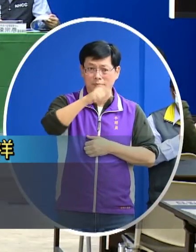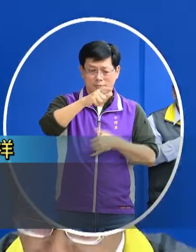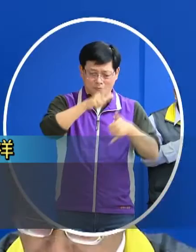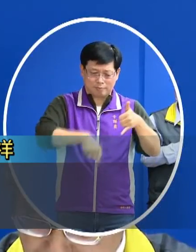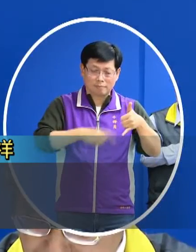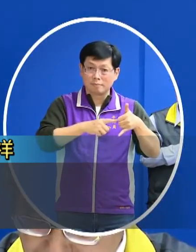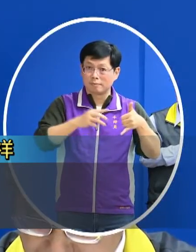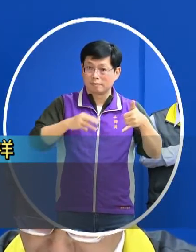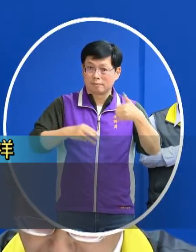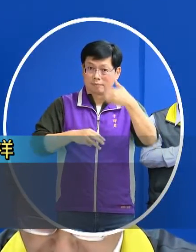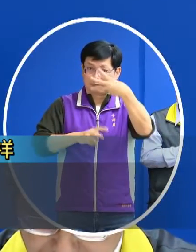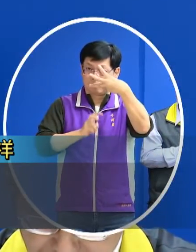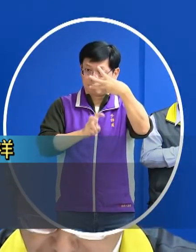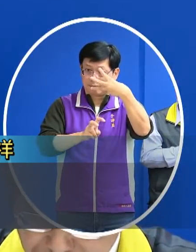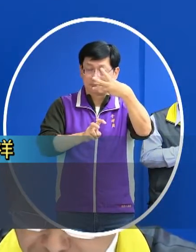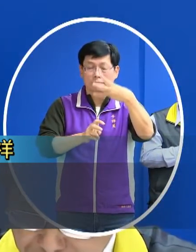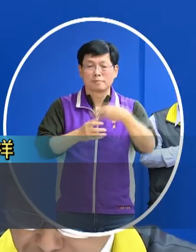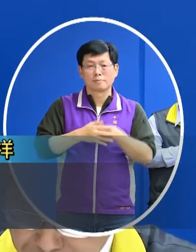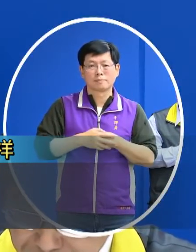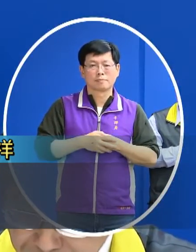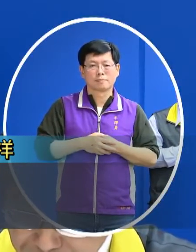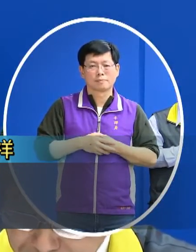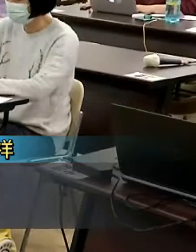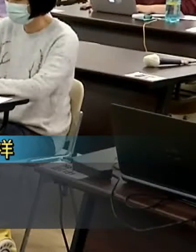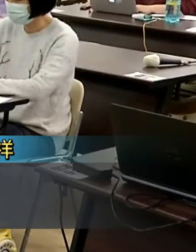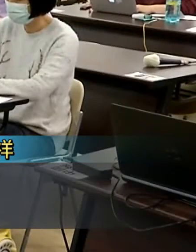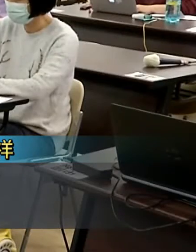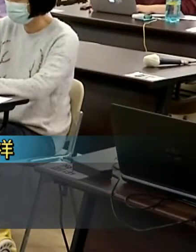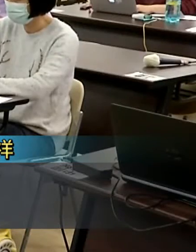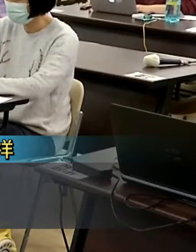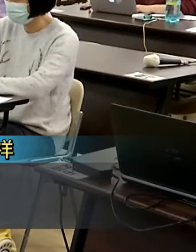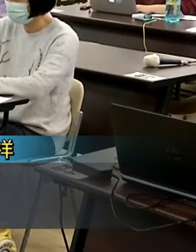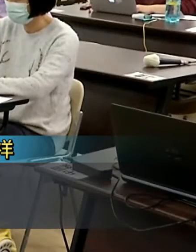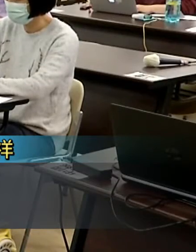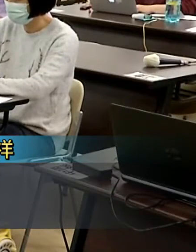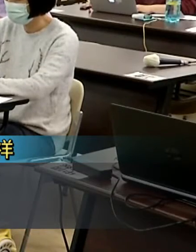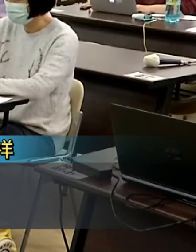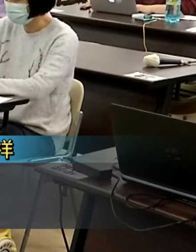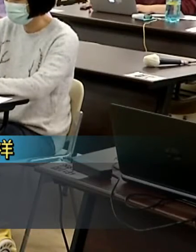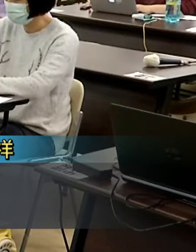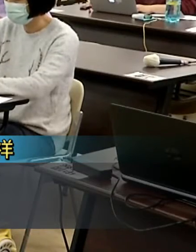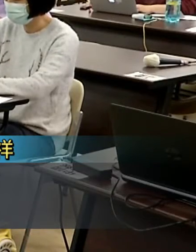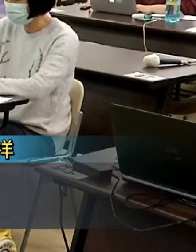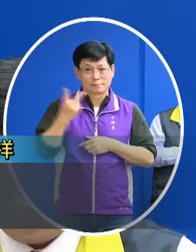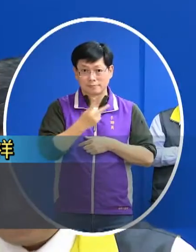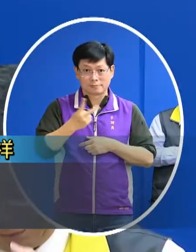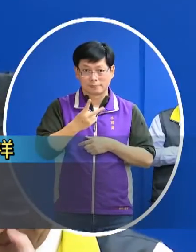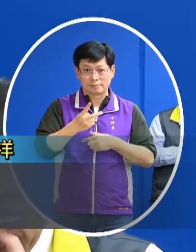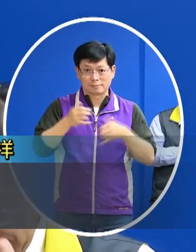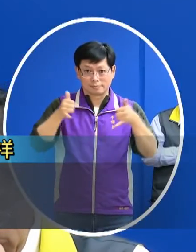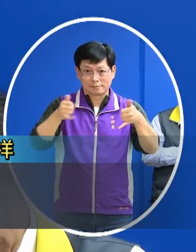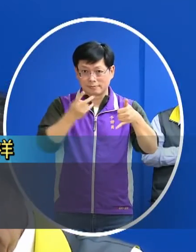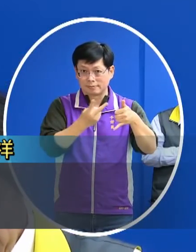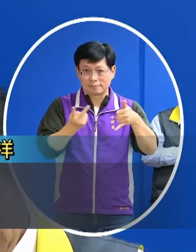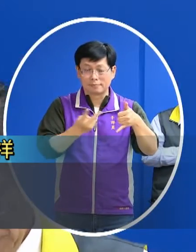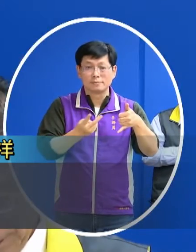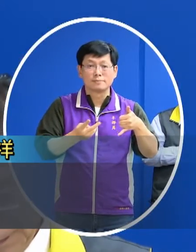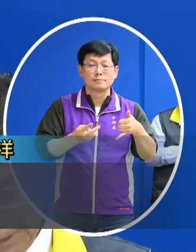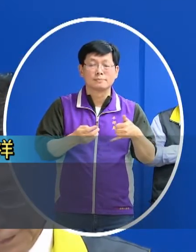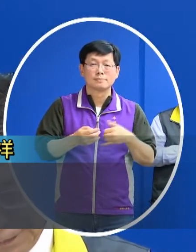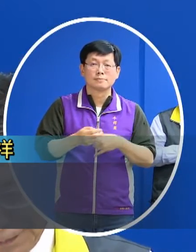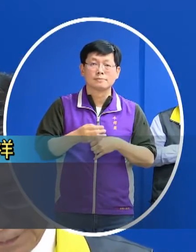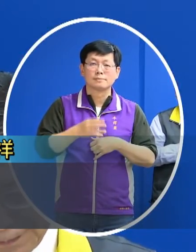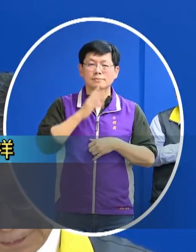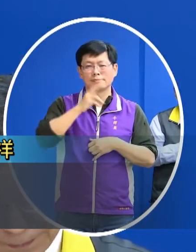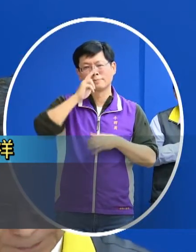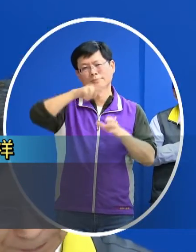案，他在3月20号，那跟这个2291有接触了，他们是属